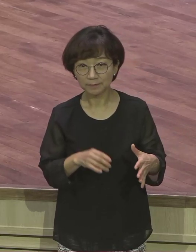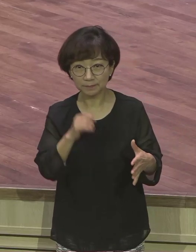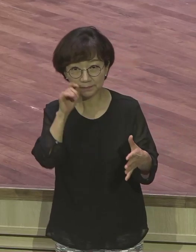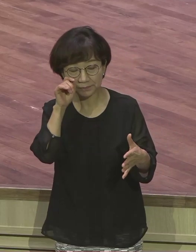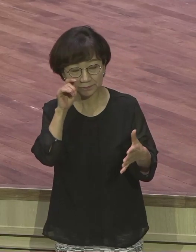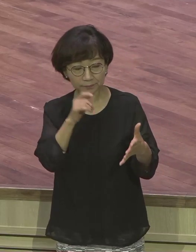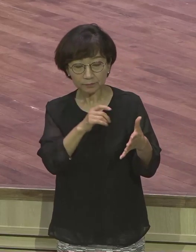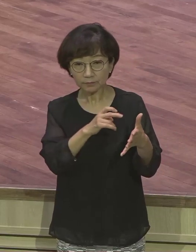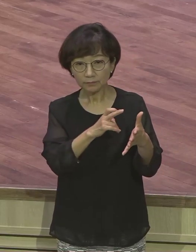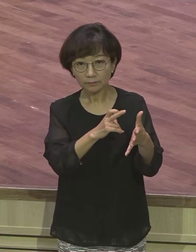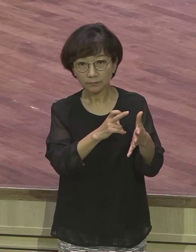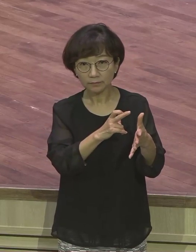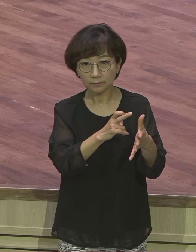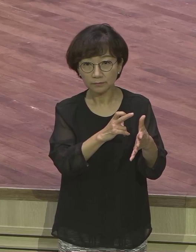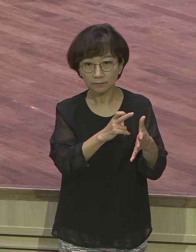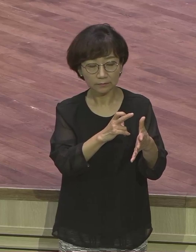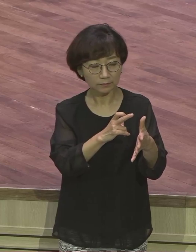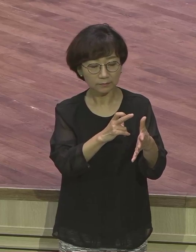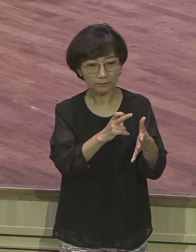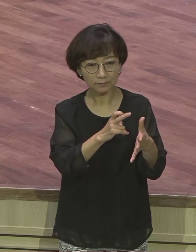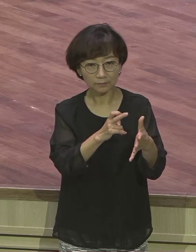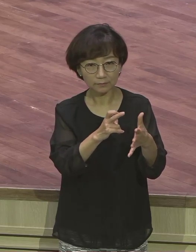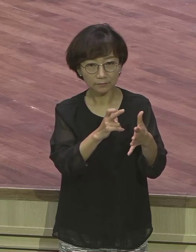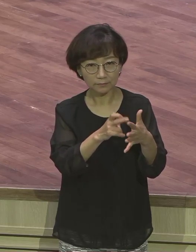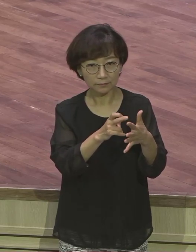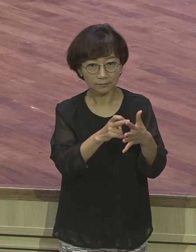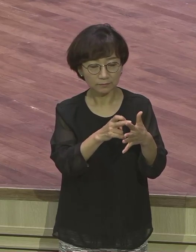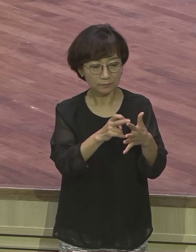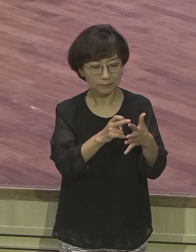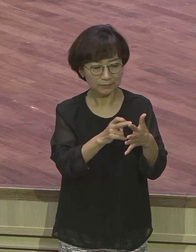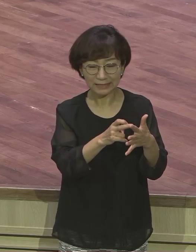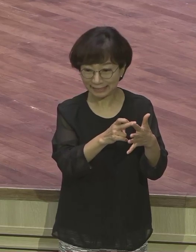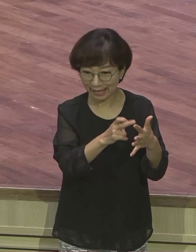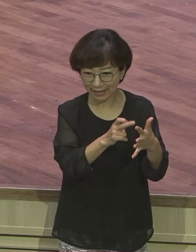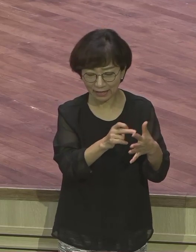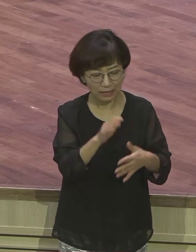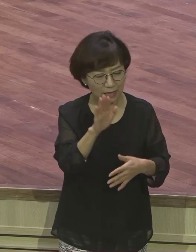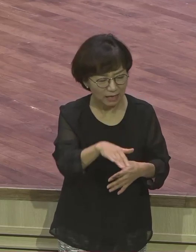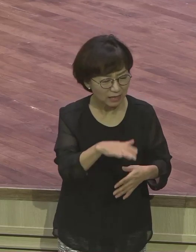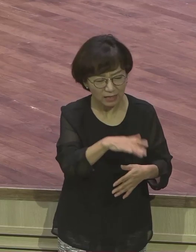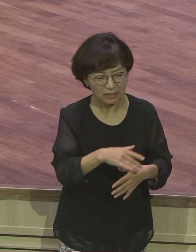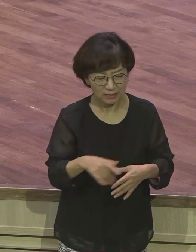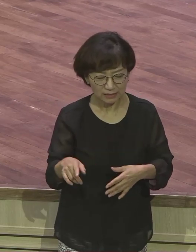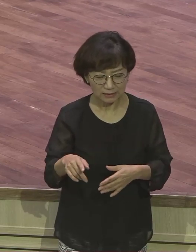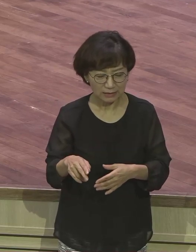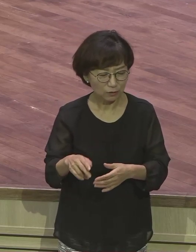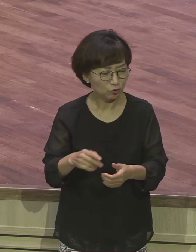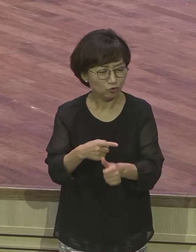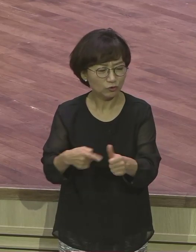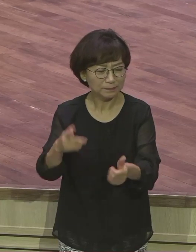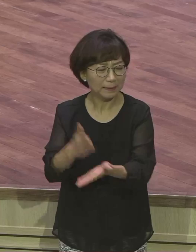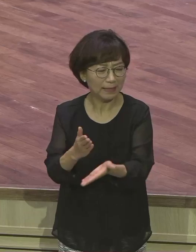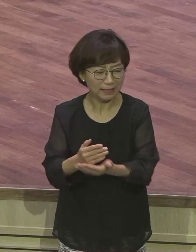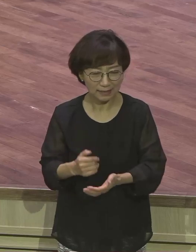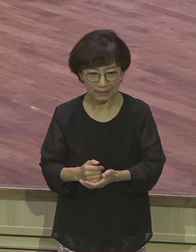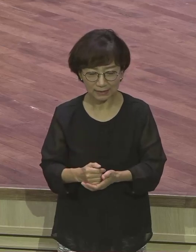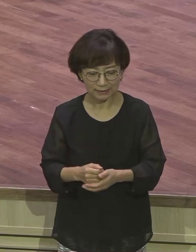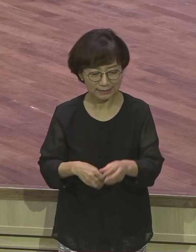요셉을 죽이지 말고 애교부러 가는 상인을 팔아버리자. 그래가지고 은 이십에 요셉을 그렇게